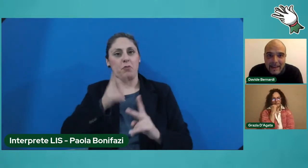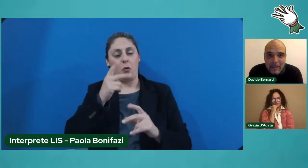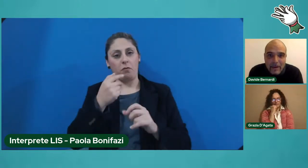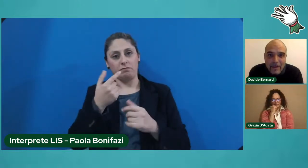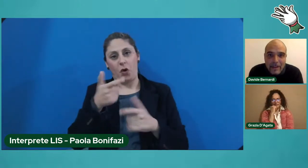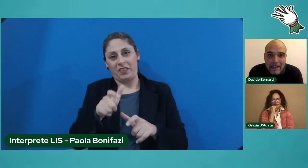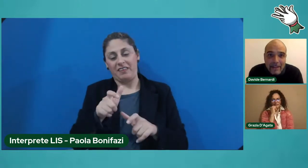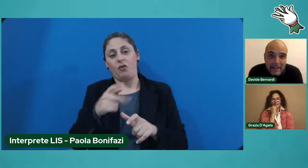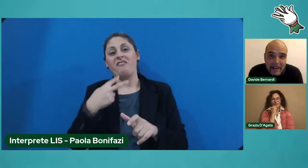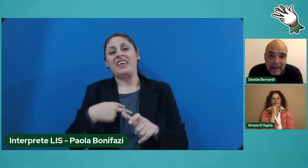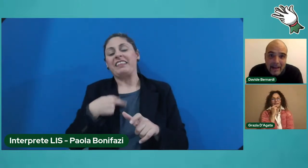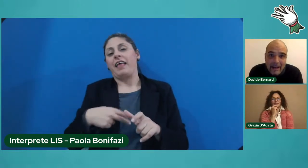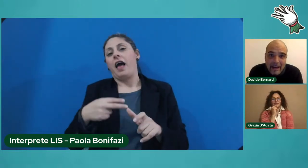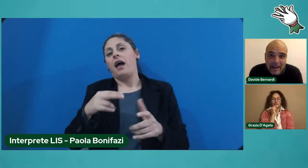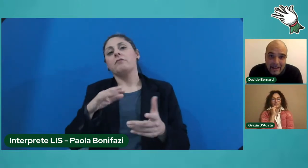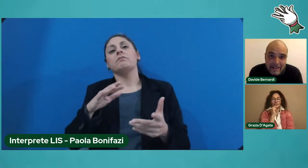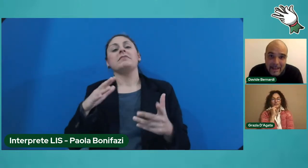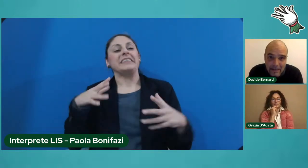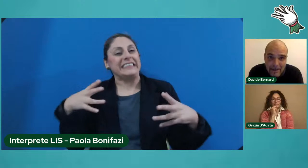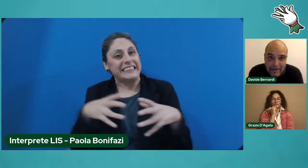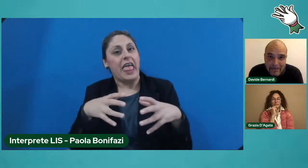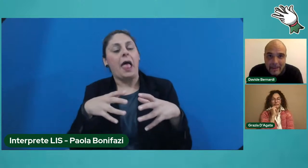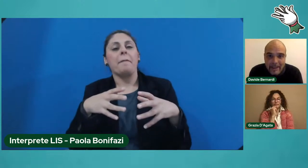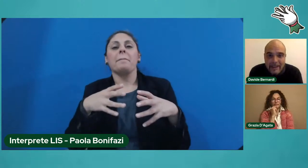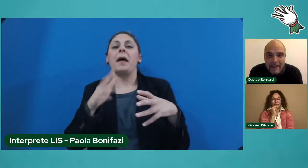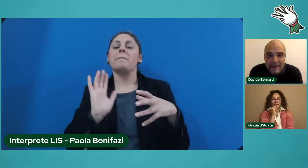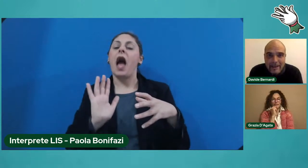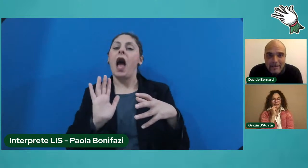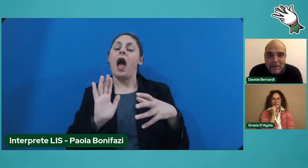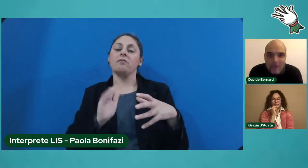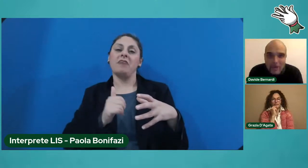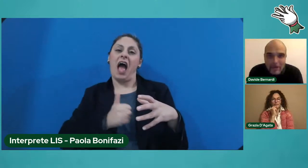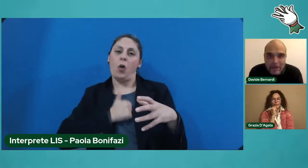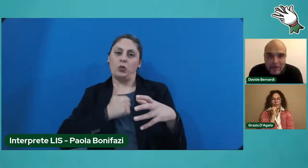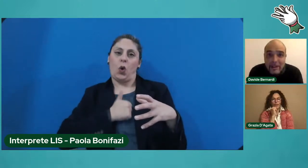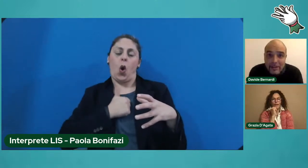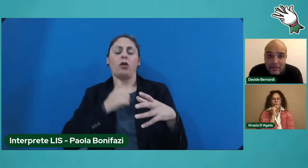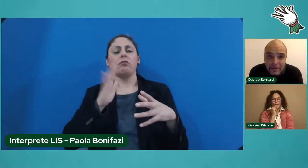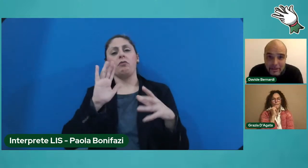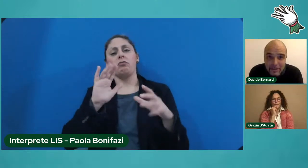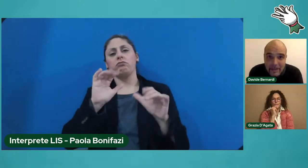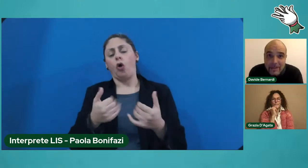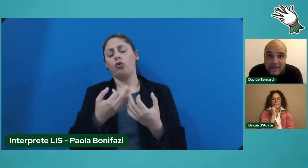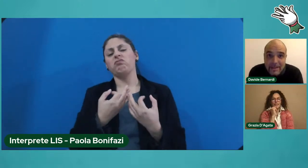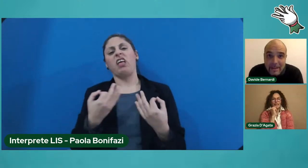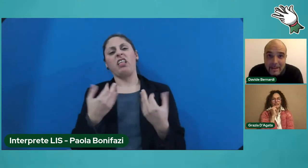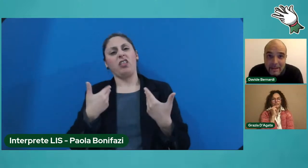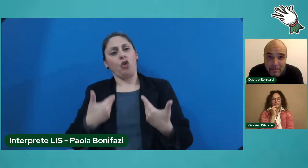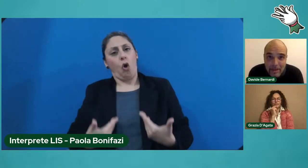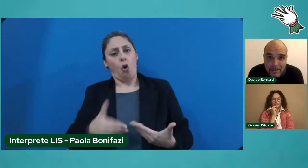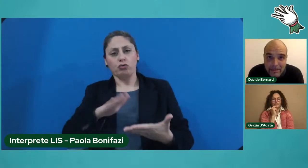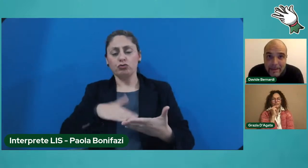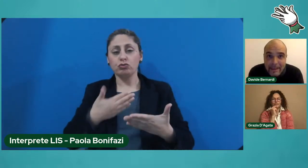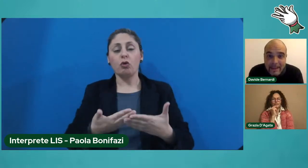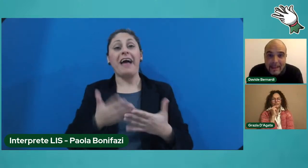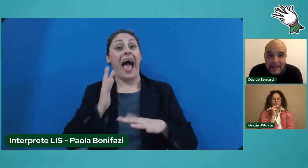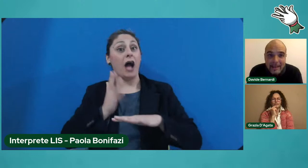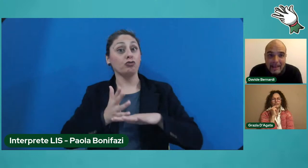della vita insieme, in modo però dignitoso, accessibile, perché alla Casa delle